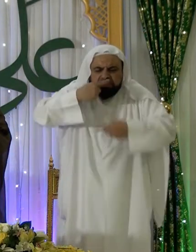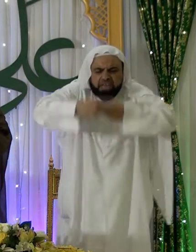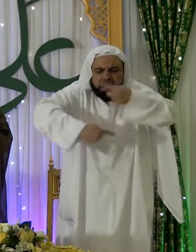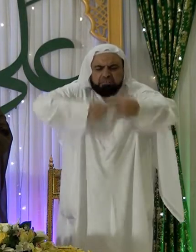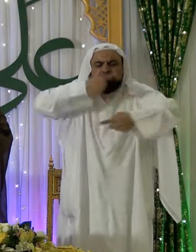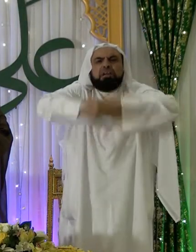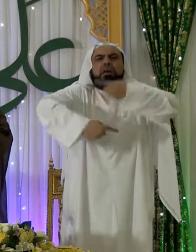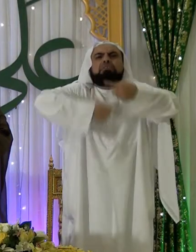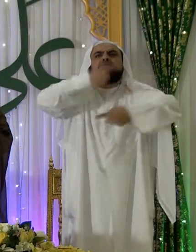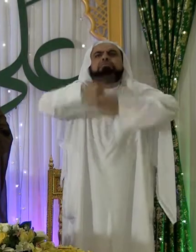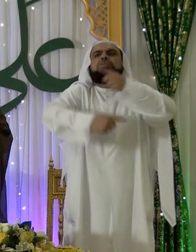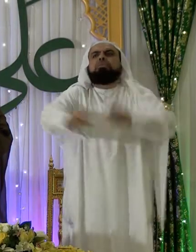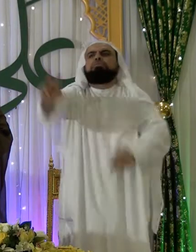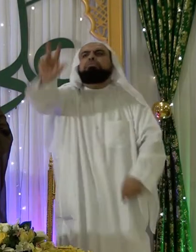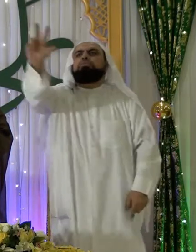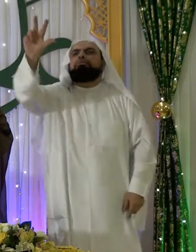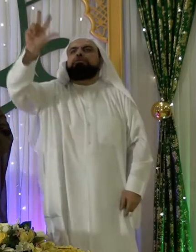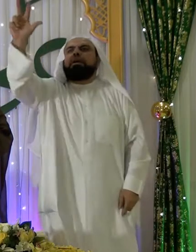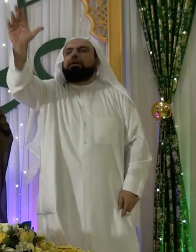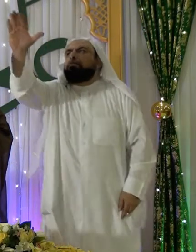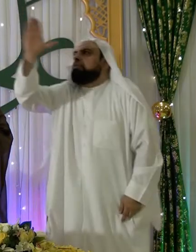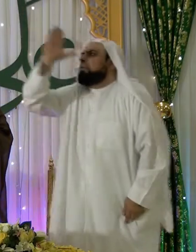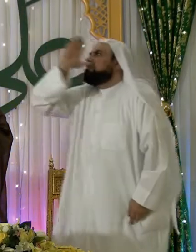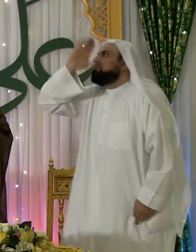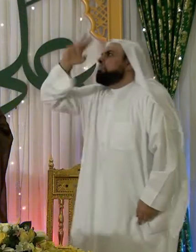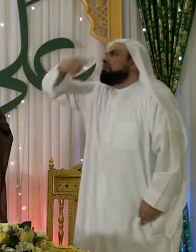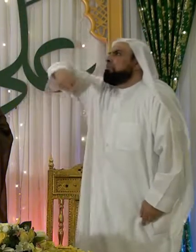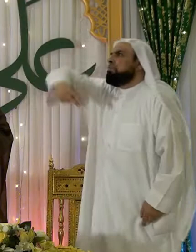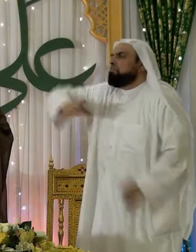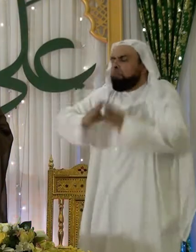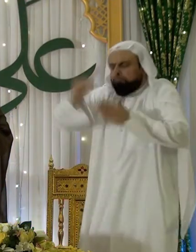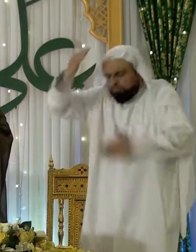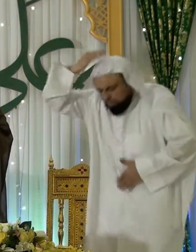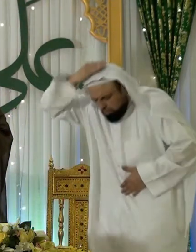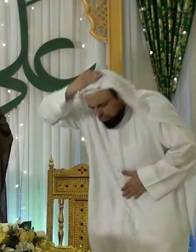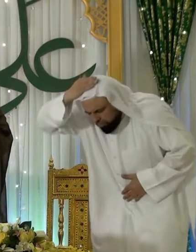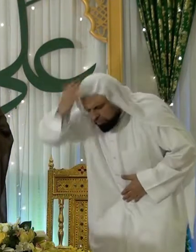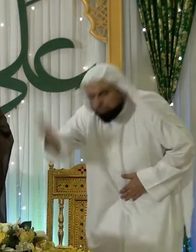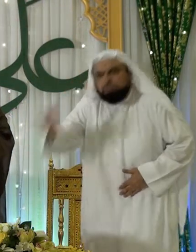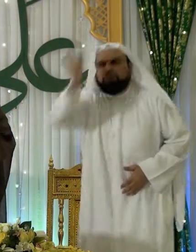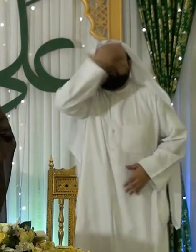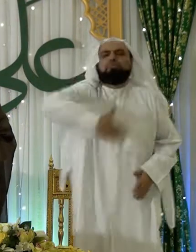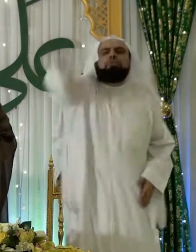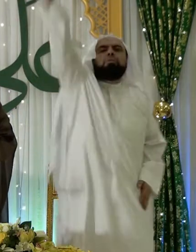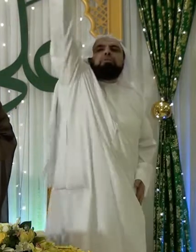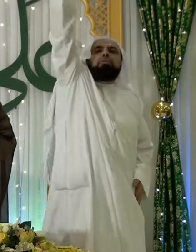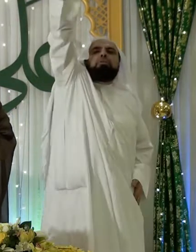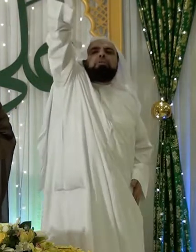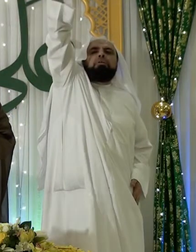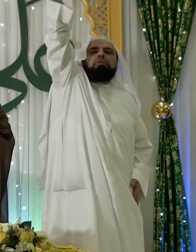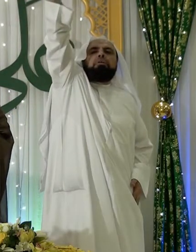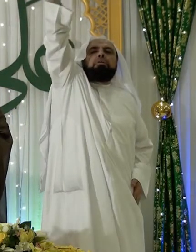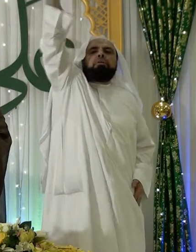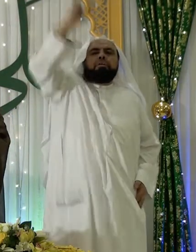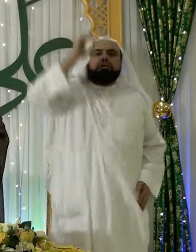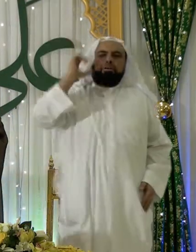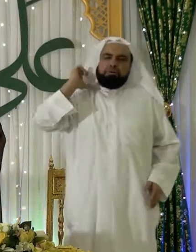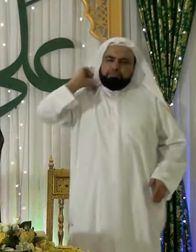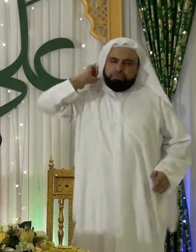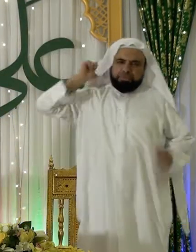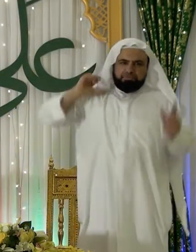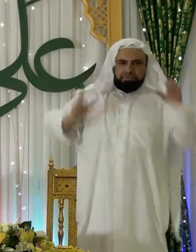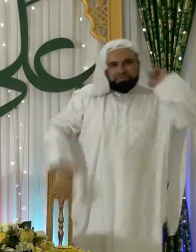في سيدنا ومولانا المهدي الموعود المنتظر.